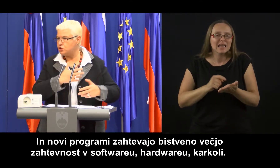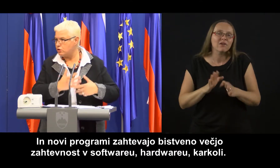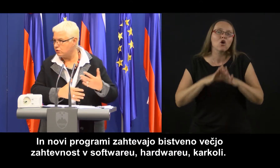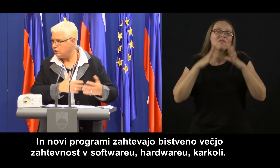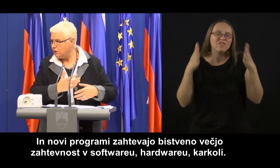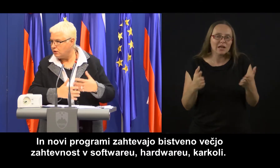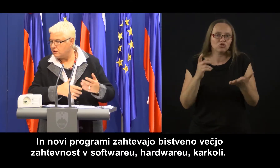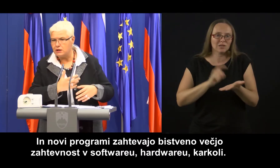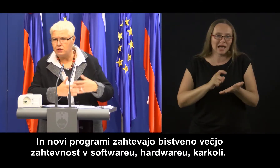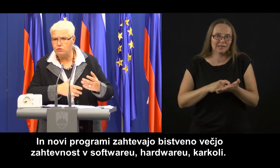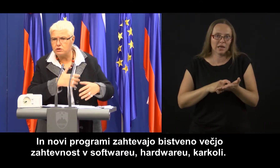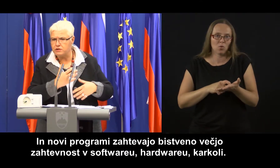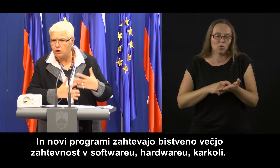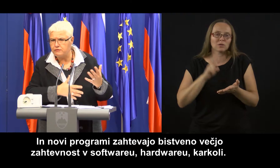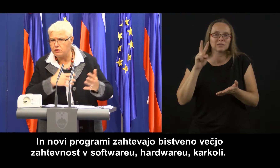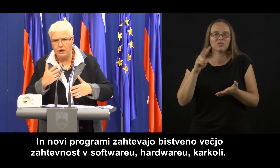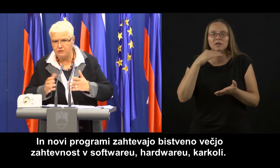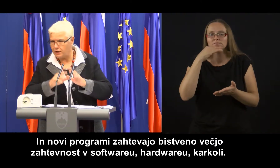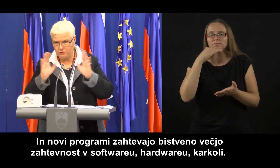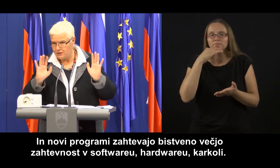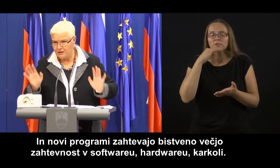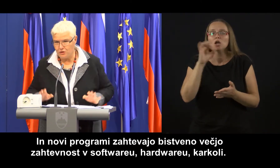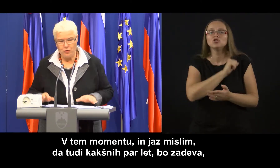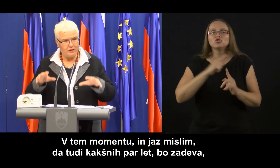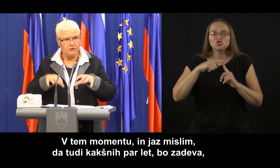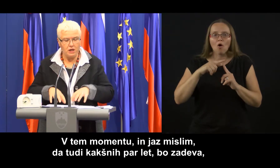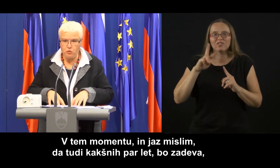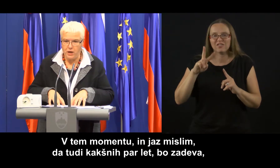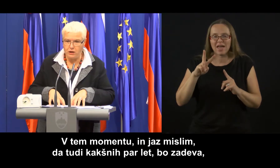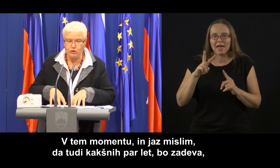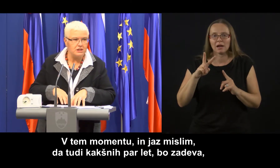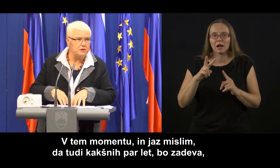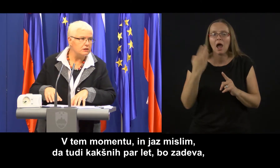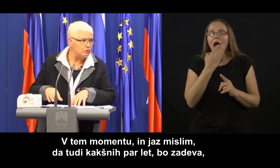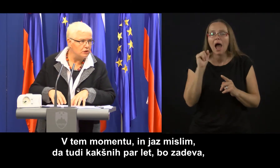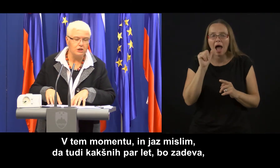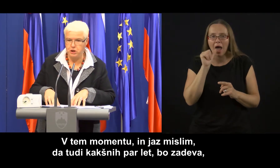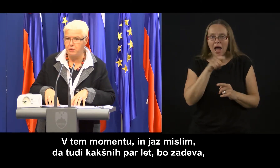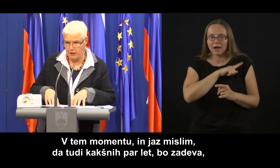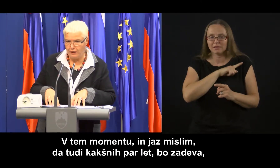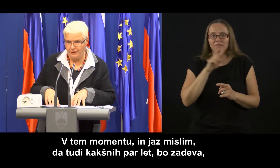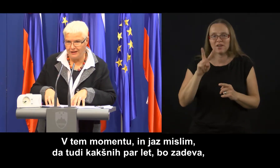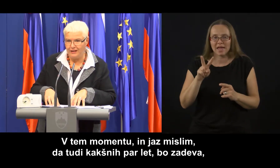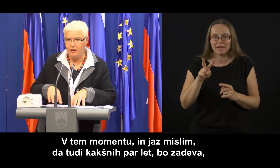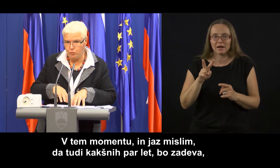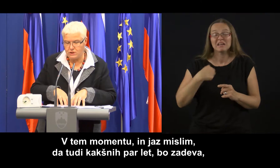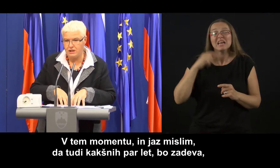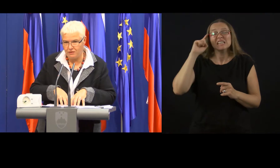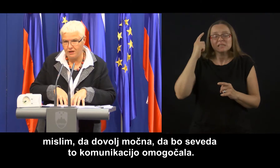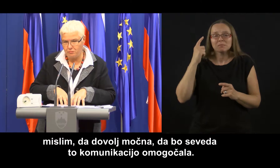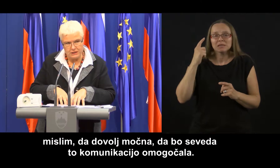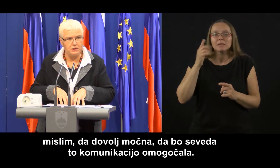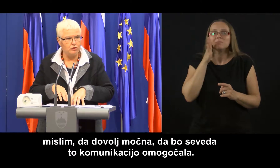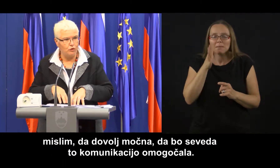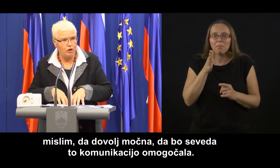bistveno večjeno zahtevnosti v softveru, hardveru, karkoli. V tem momentu, in jaz mislim, da tudi kakšne par let, ne, bo